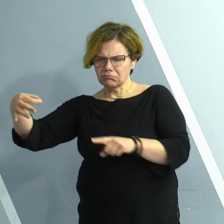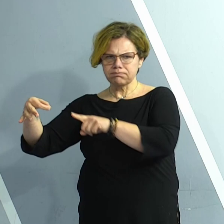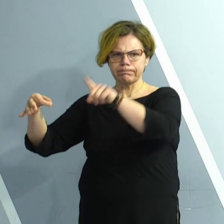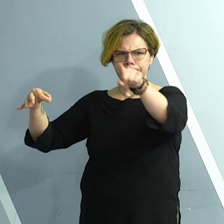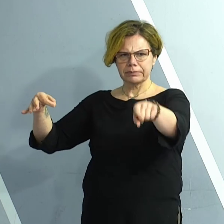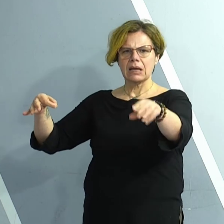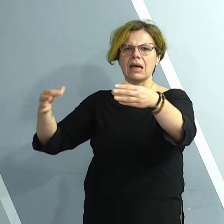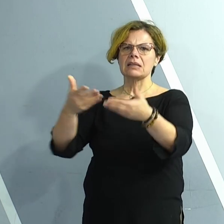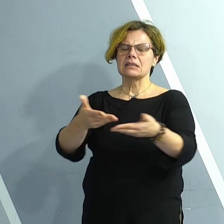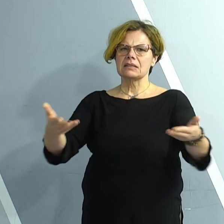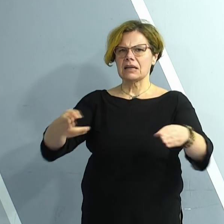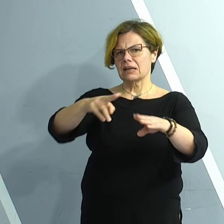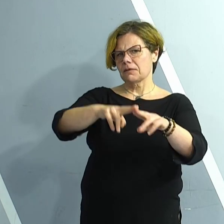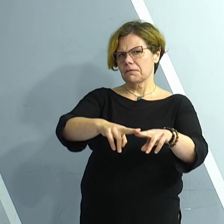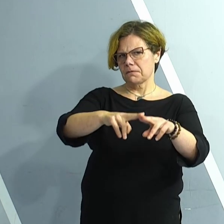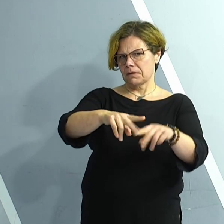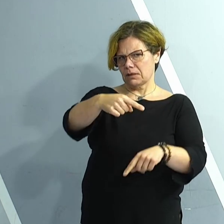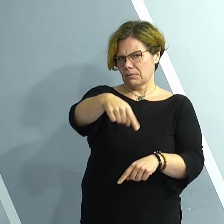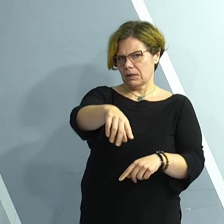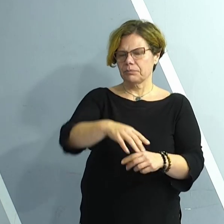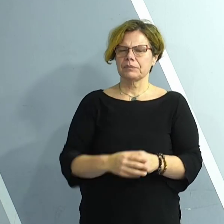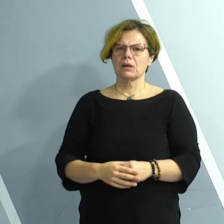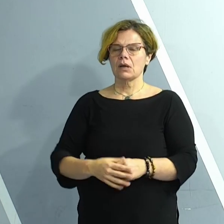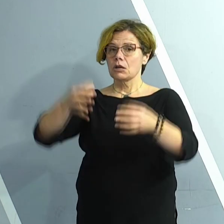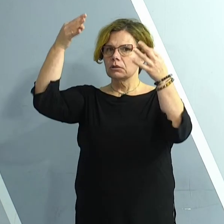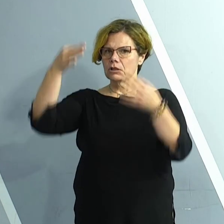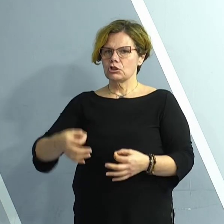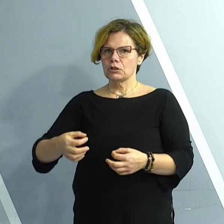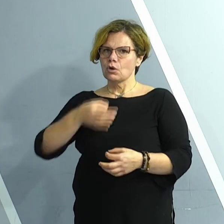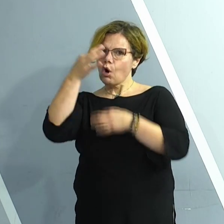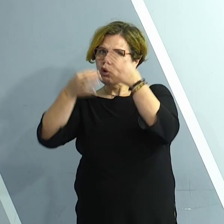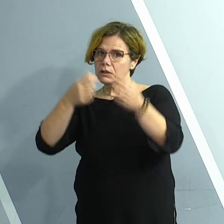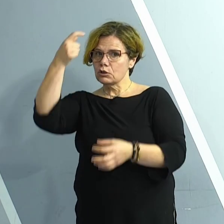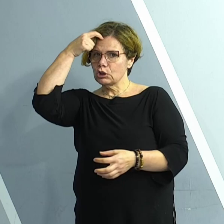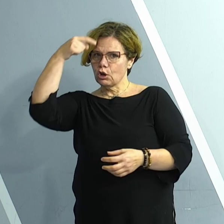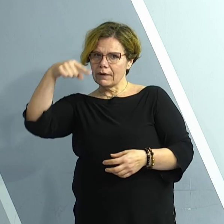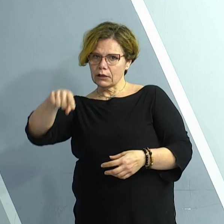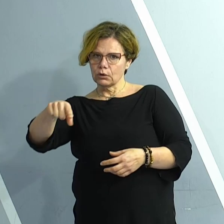terraferma. Lo ha stabilito il Consiglio di Stato.